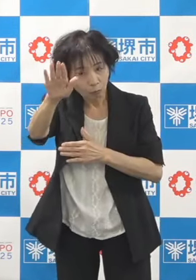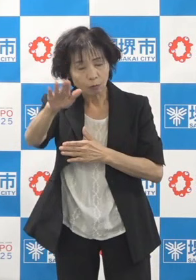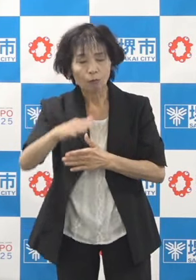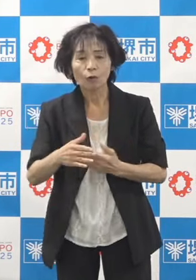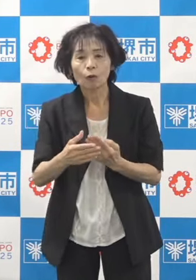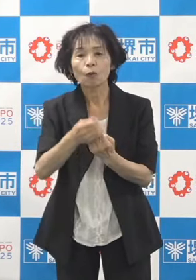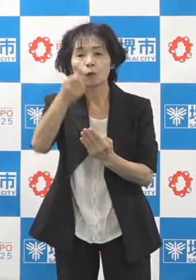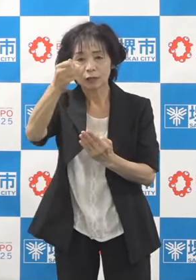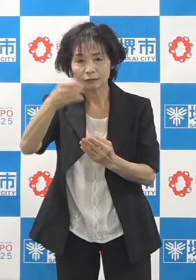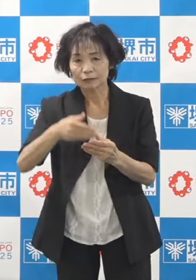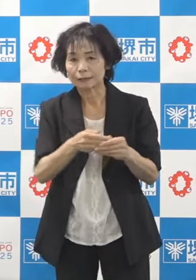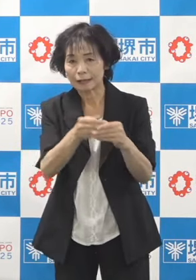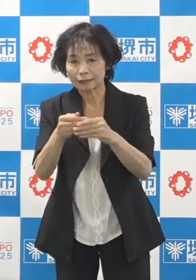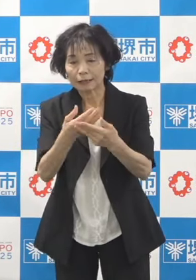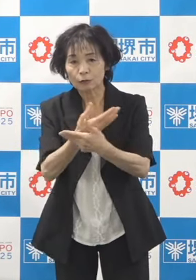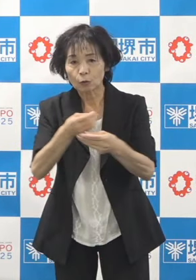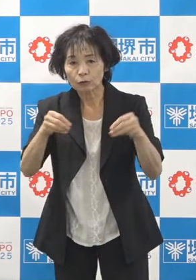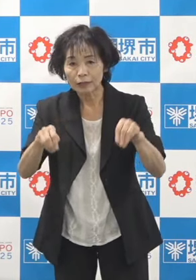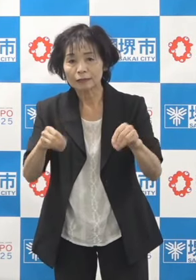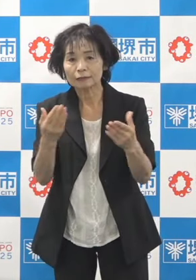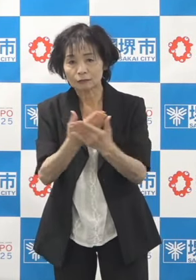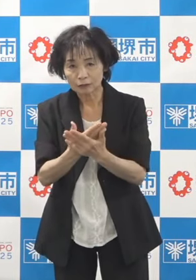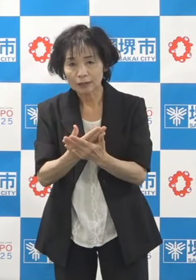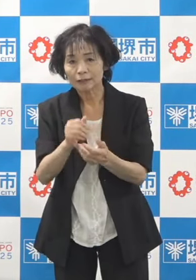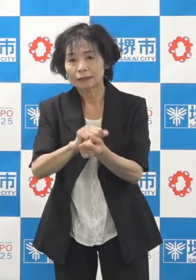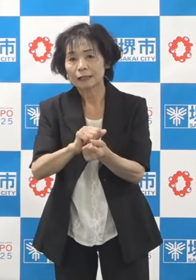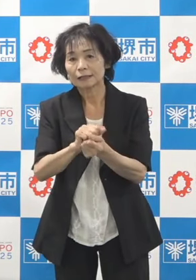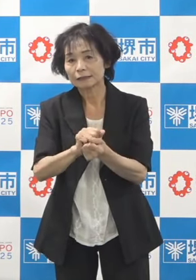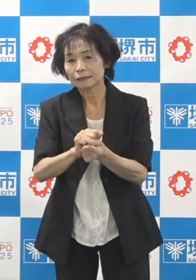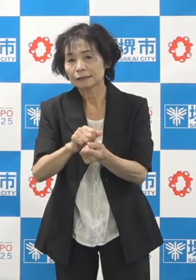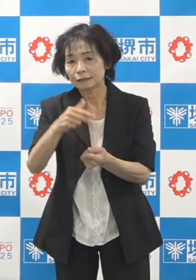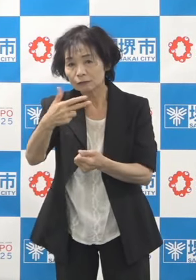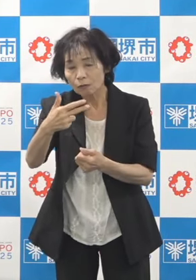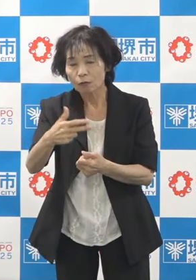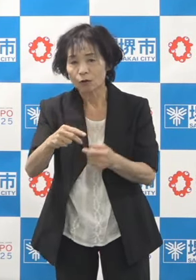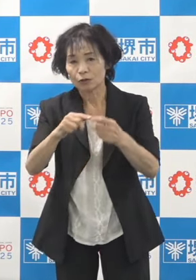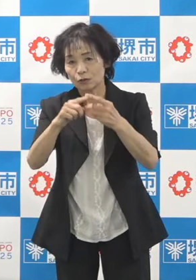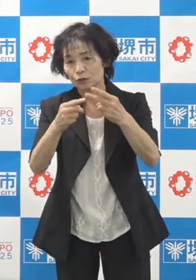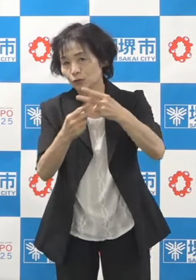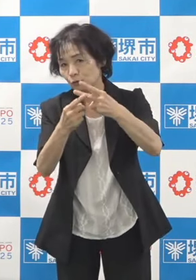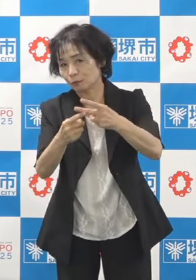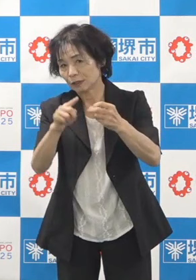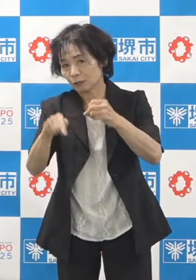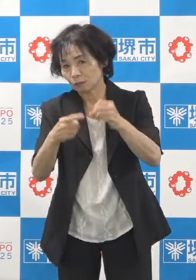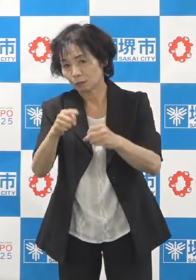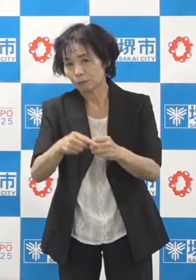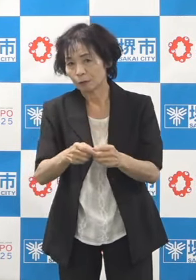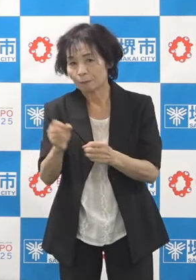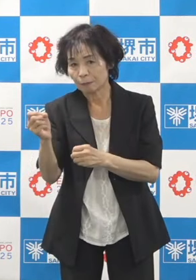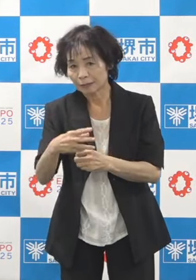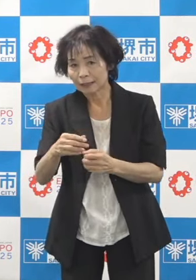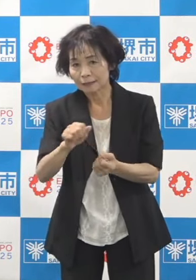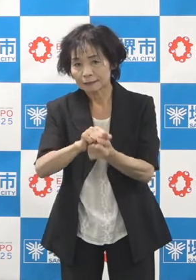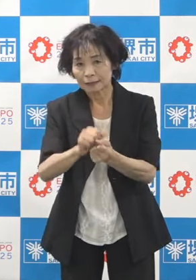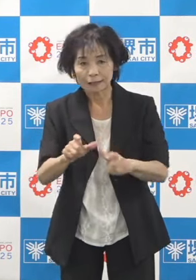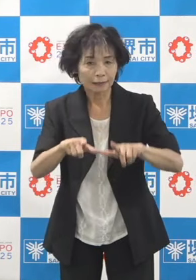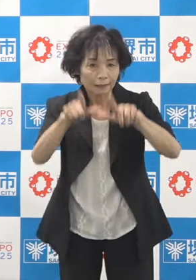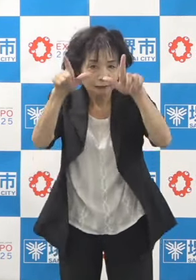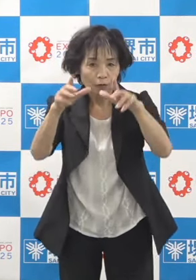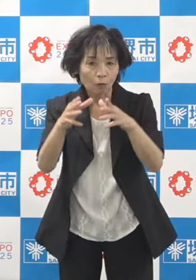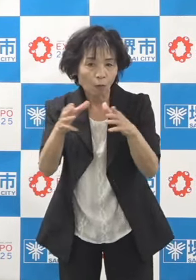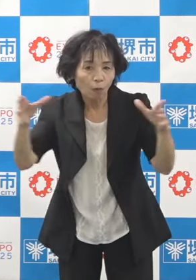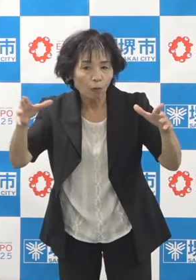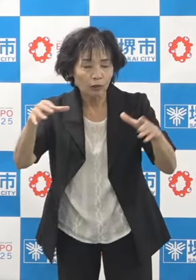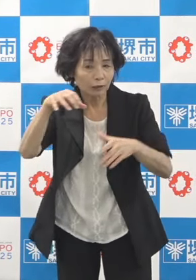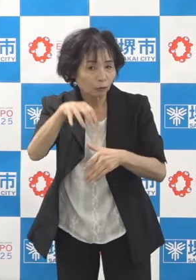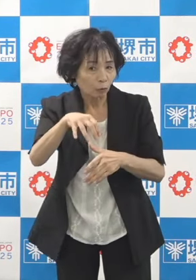定ですので、境市にある郵便局とのさらなる連携でありましたり、もしくは境東のような大きな拠点を置い